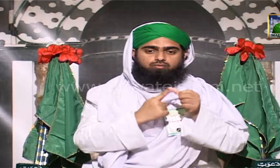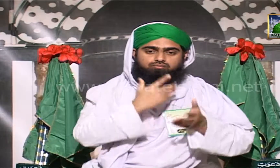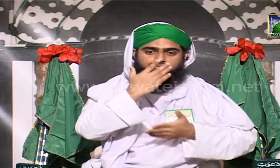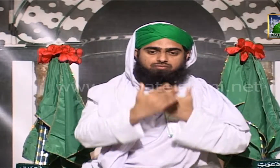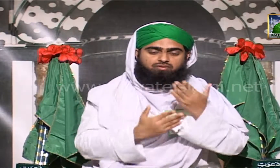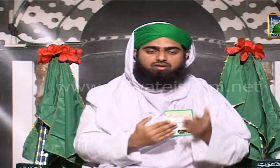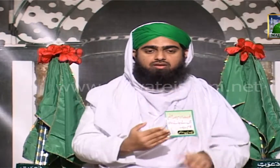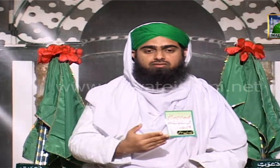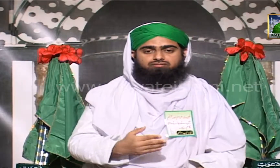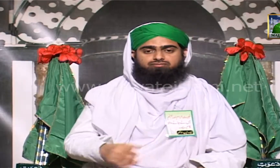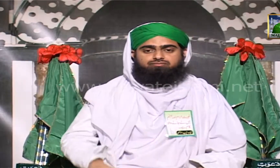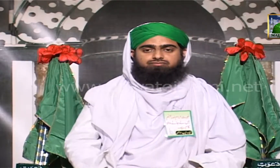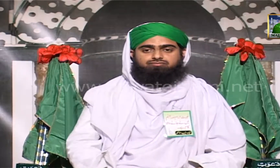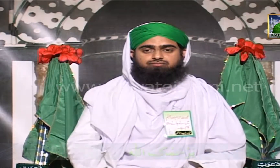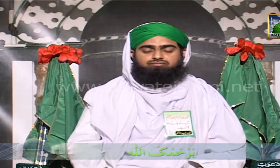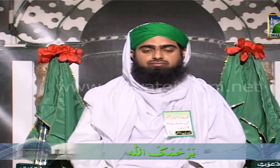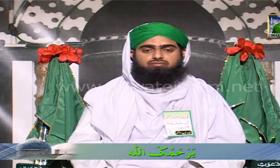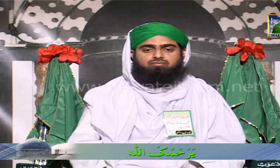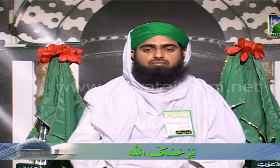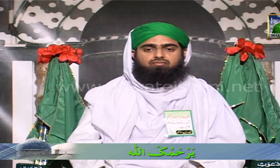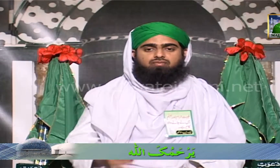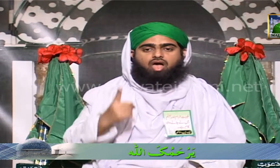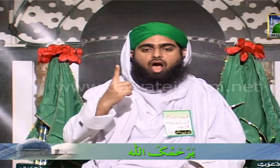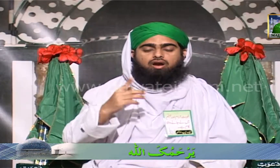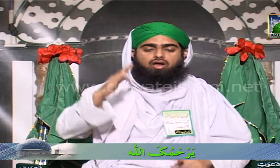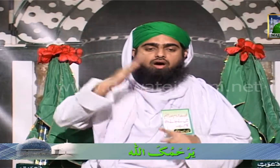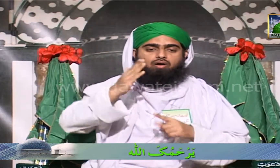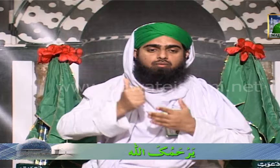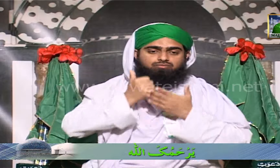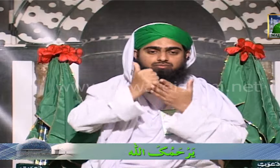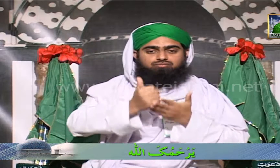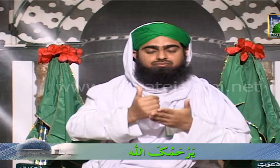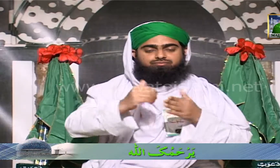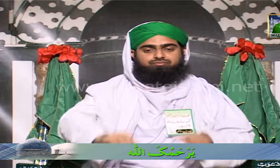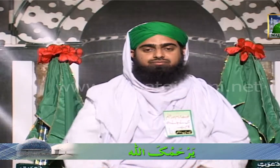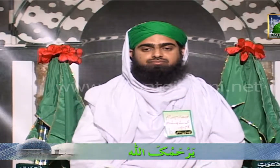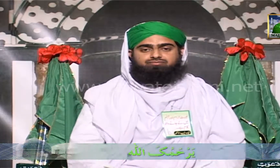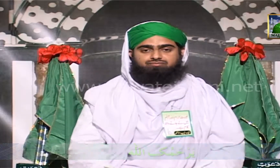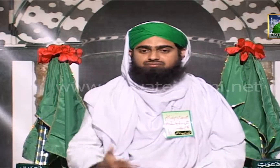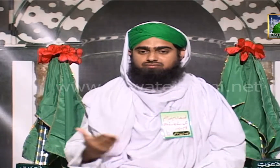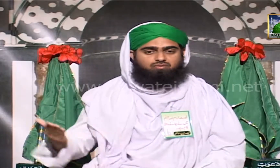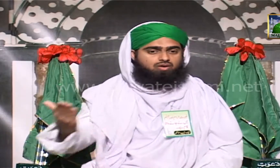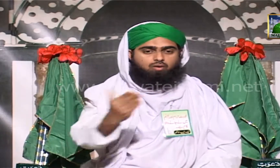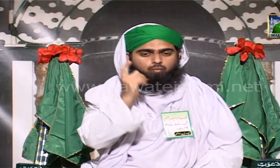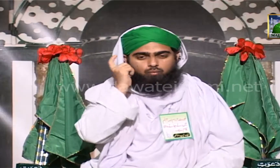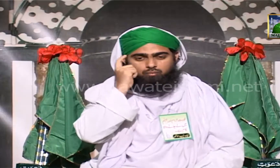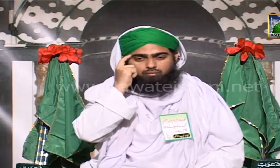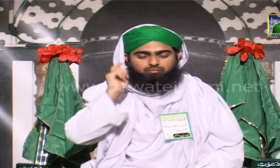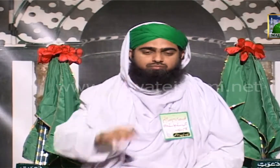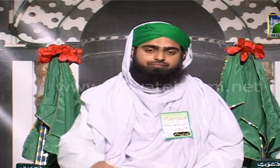ہی میں جواباً یرحمک اللہ کہتے. ذرا ہم بھی غور کریں کہ